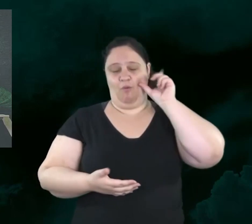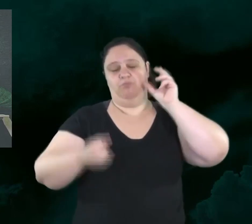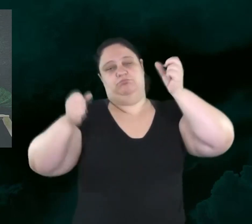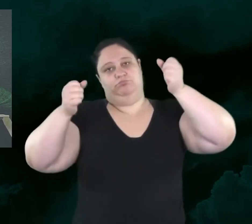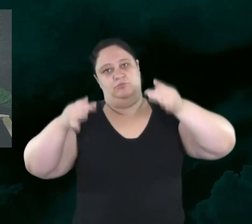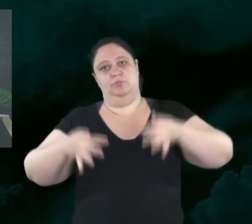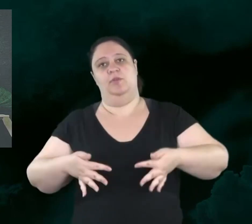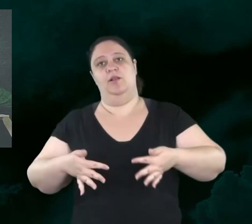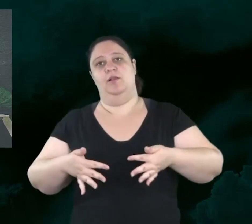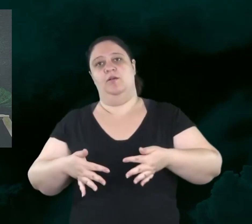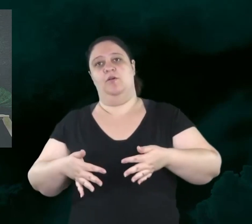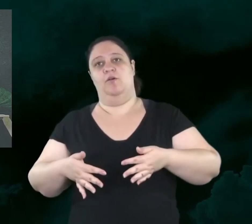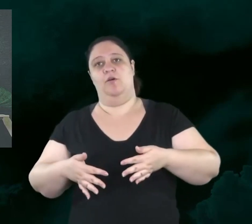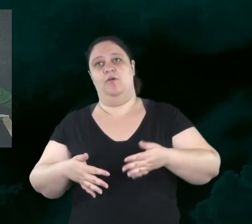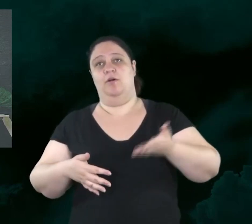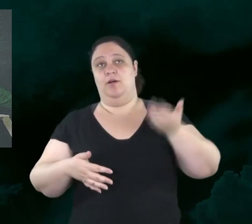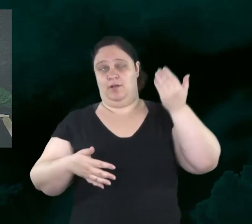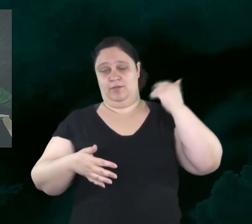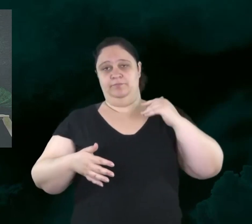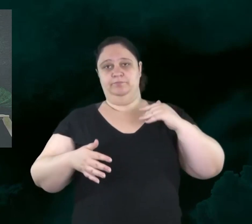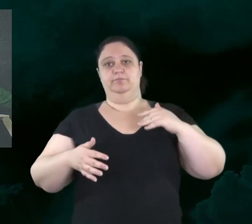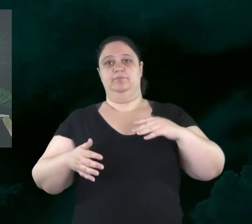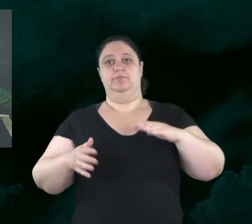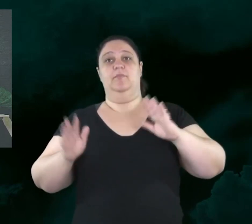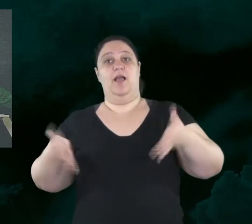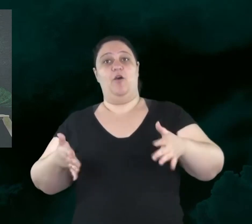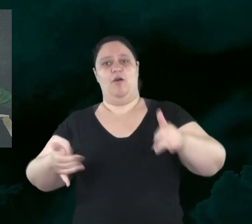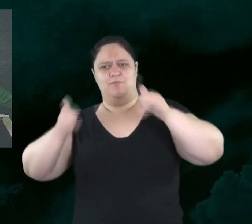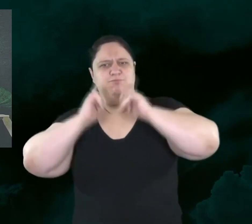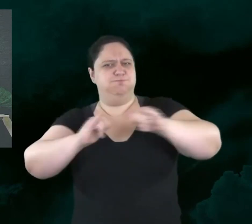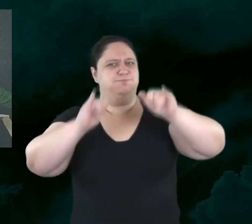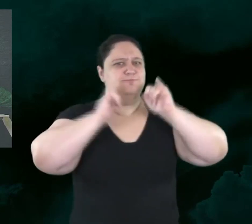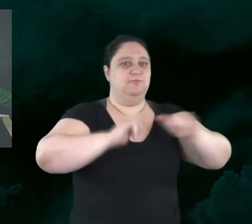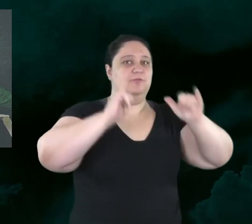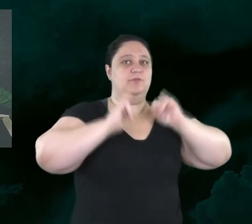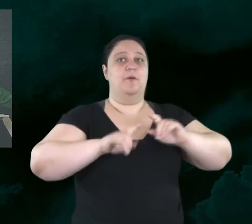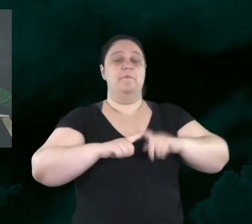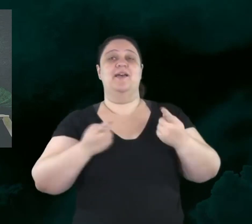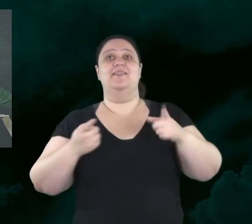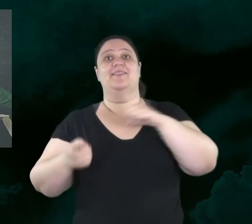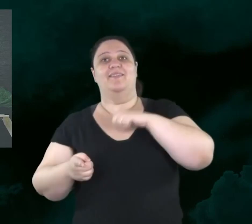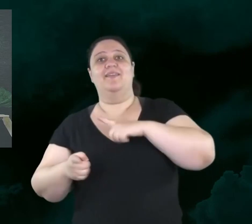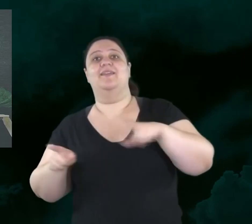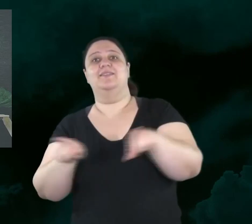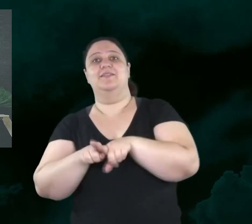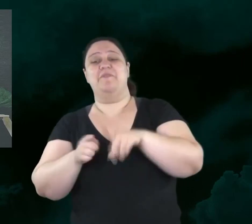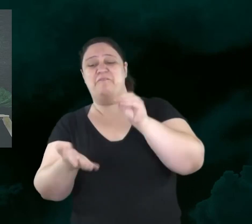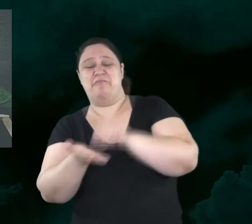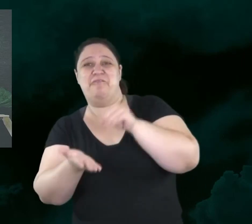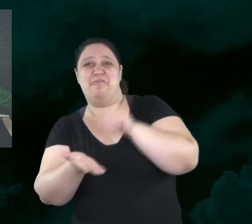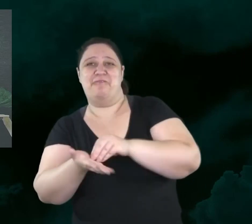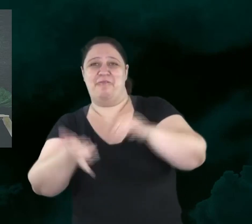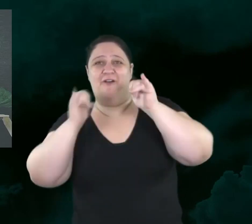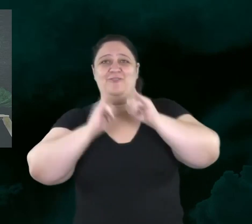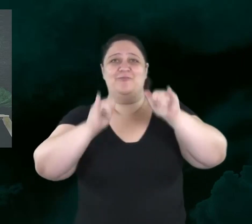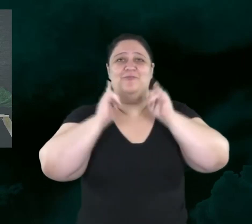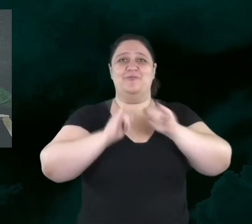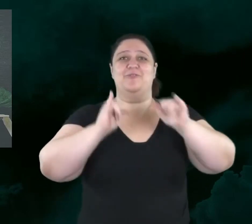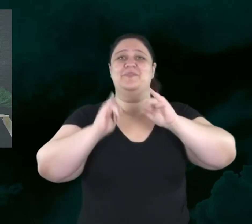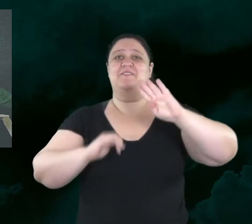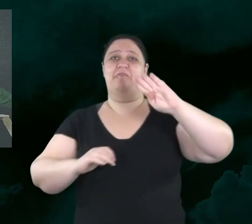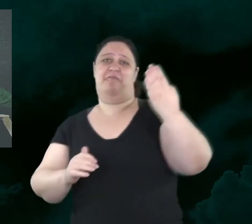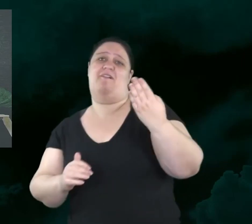irmão Ezra, saímos da era da informação para entrar na era da desinformação, né, os fake